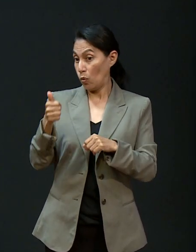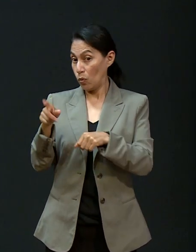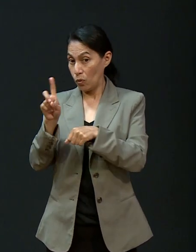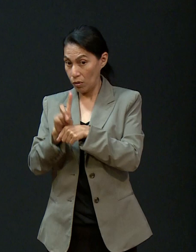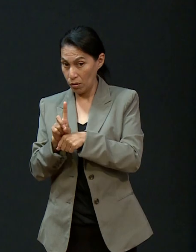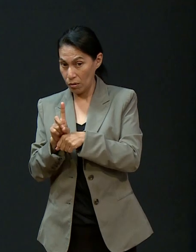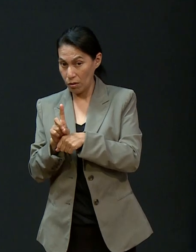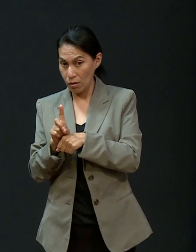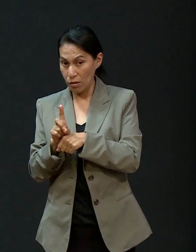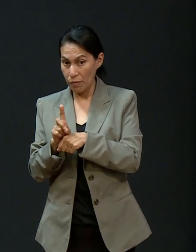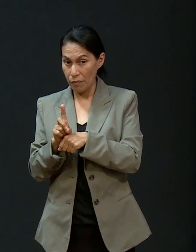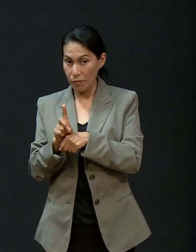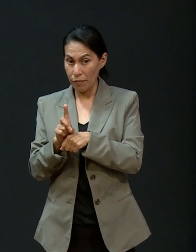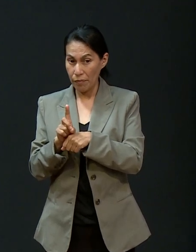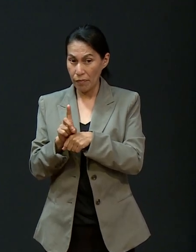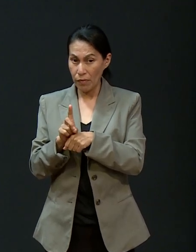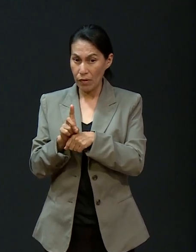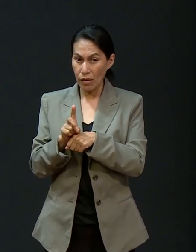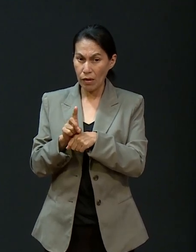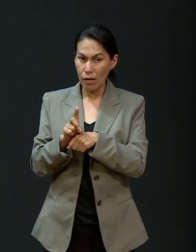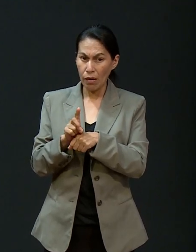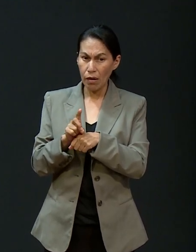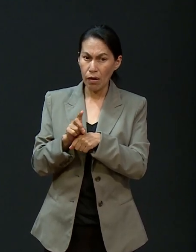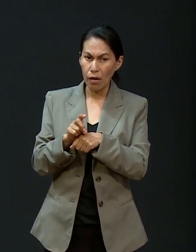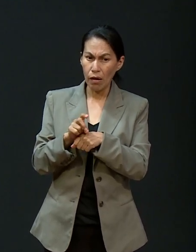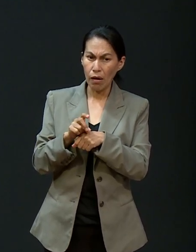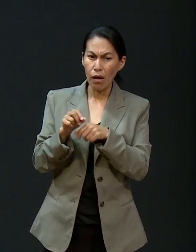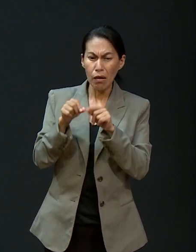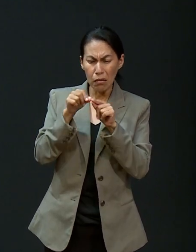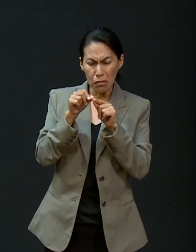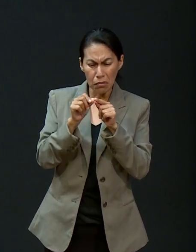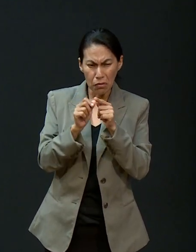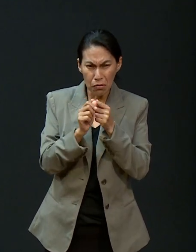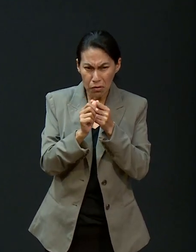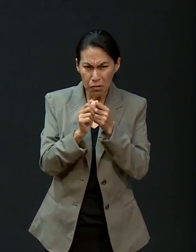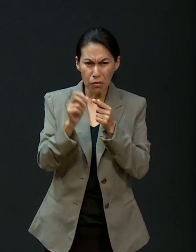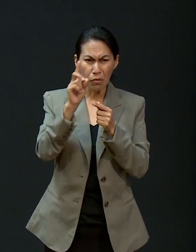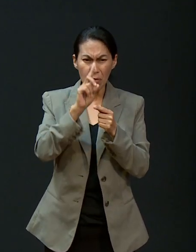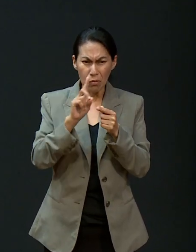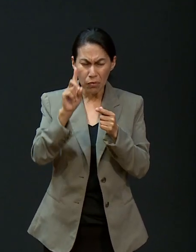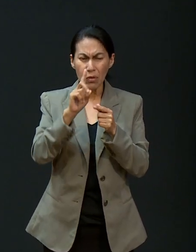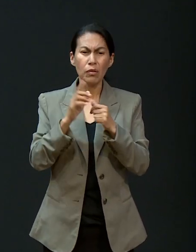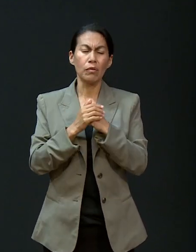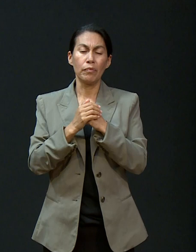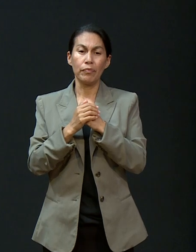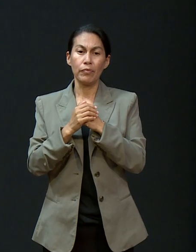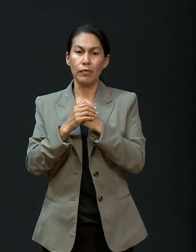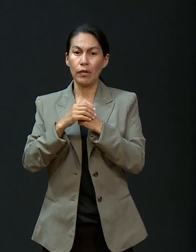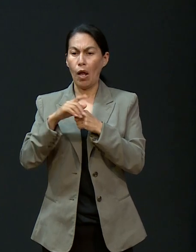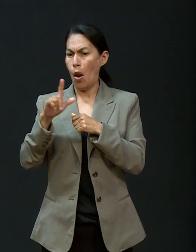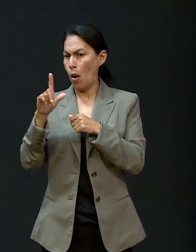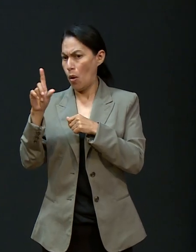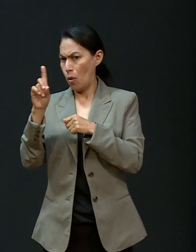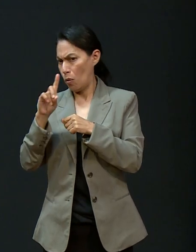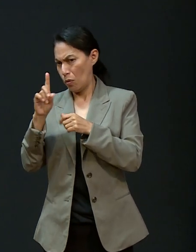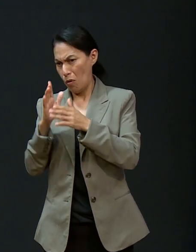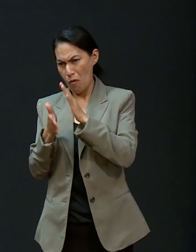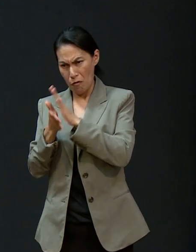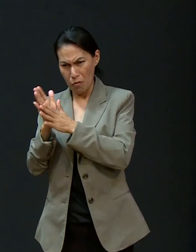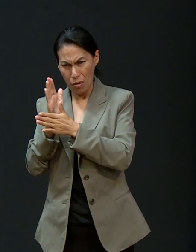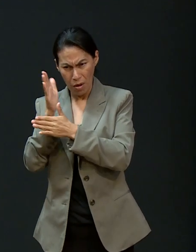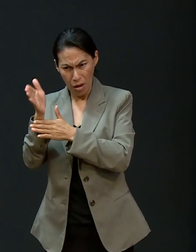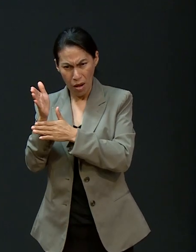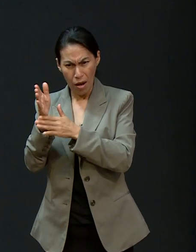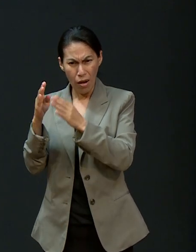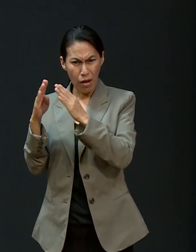Pero en el otro día, ya fui, la cirugía fue en un domingo, en lunes, en el domingo mismo